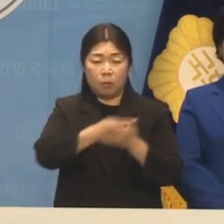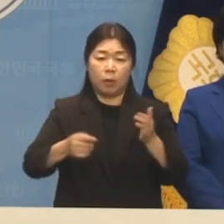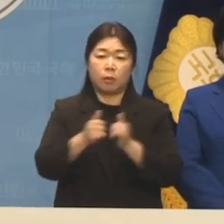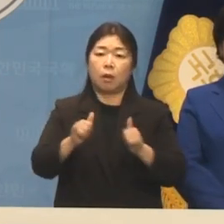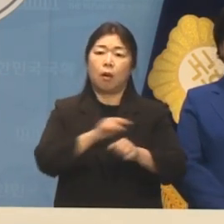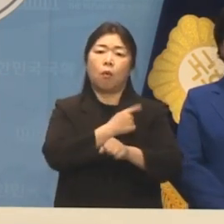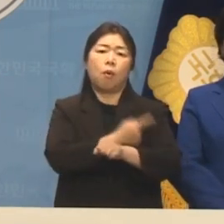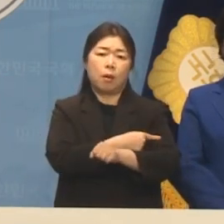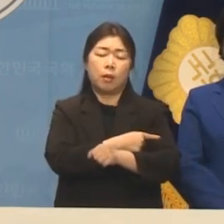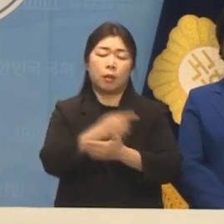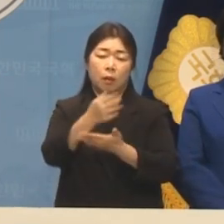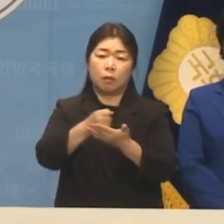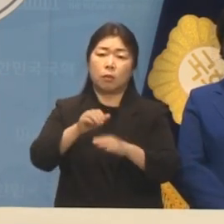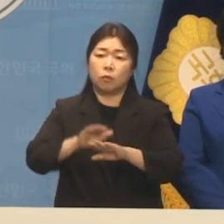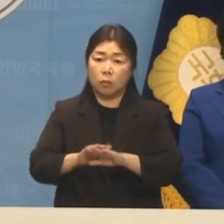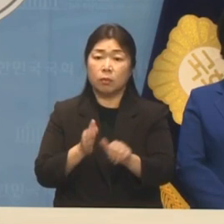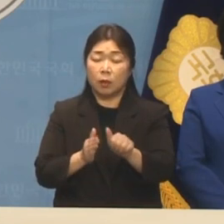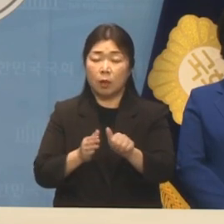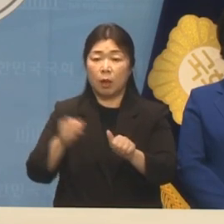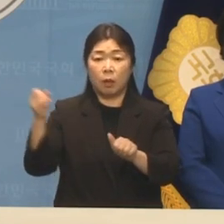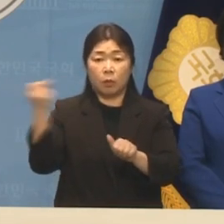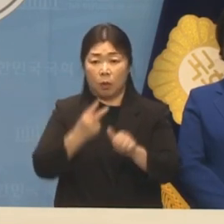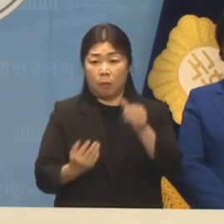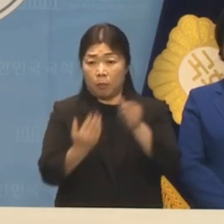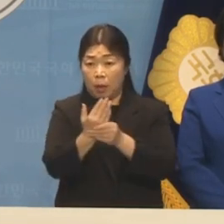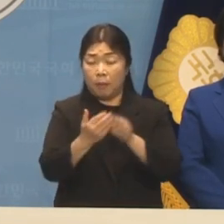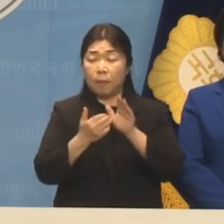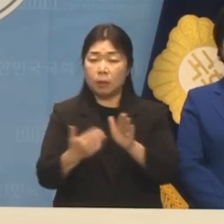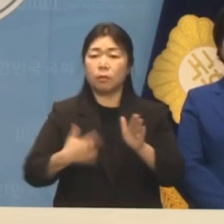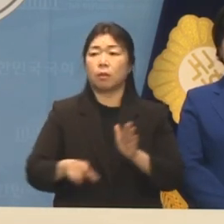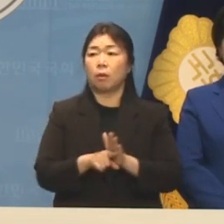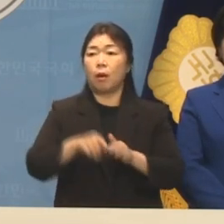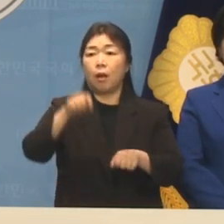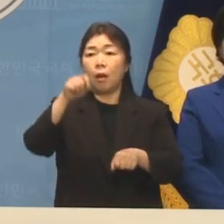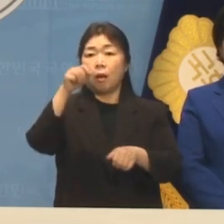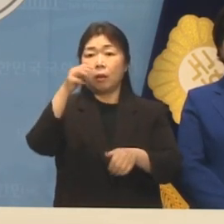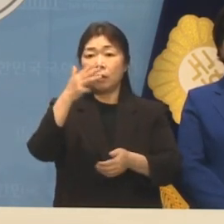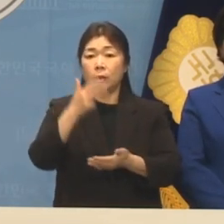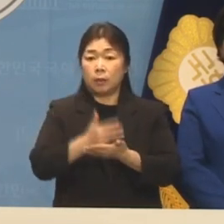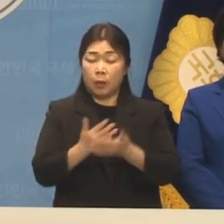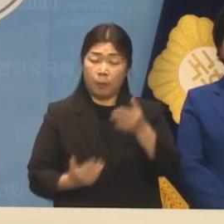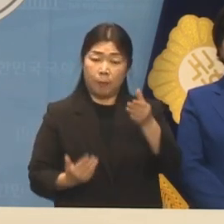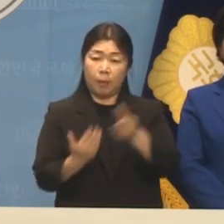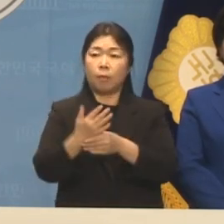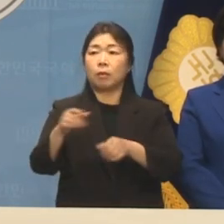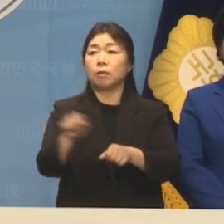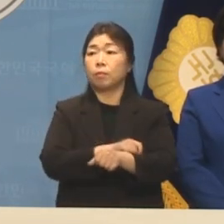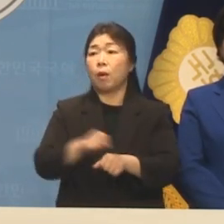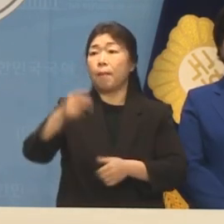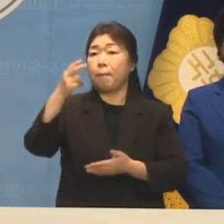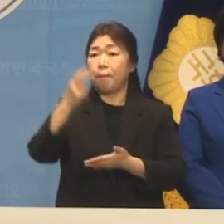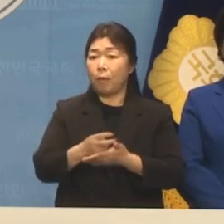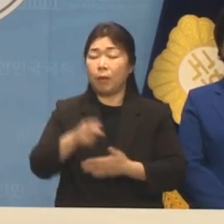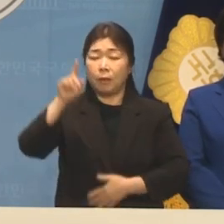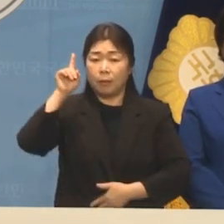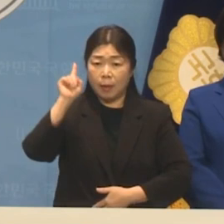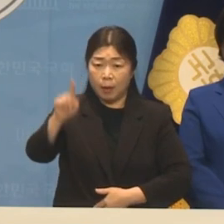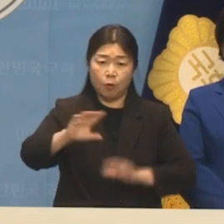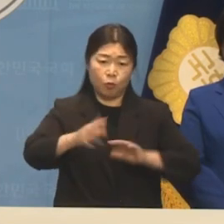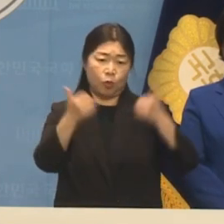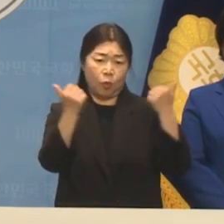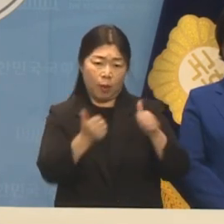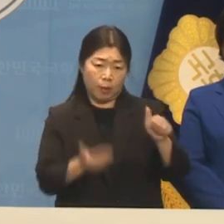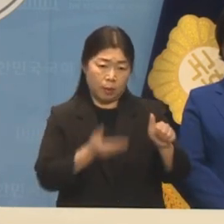보장하며 재발 방지를 위한 이태원 참사 진상규명 특별법이 내일 국무회의에